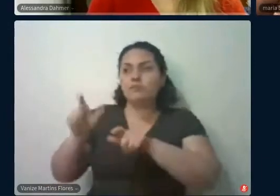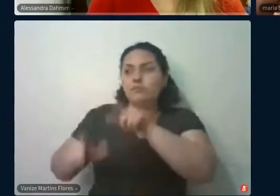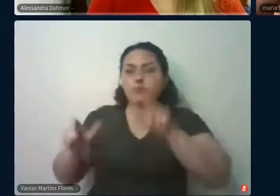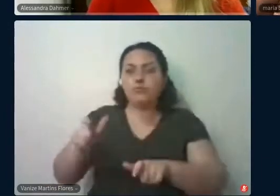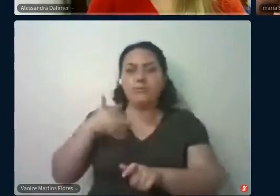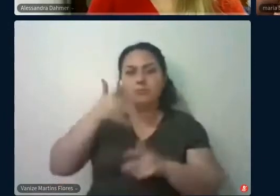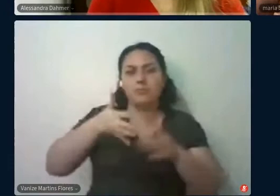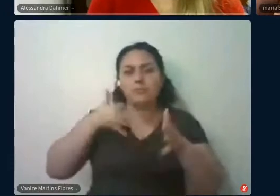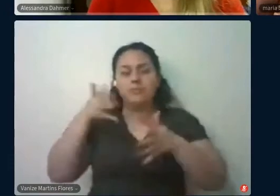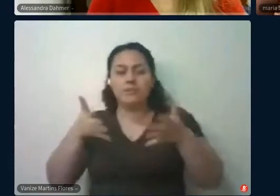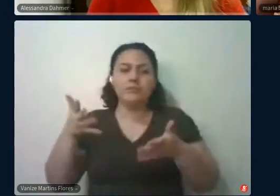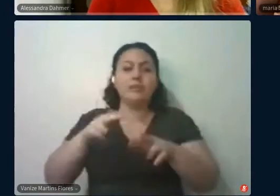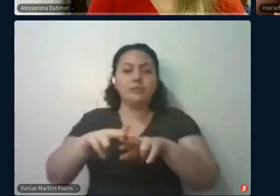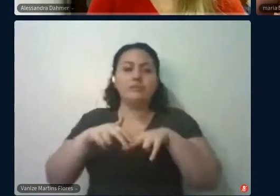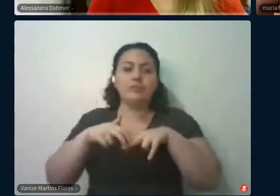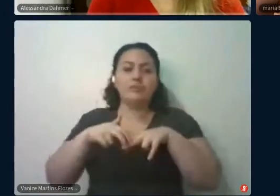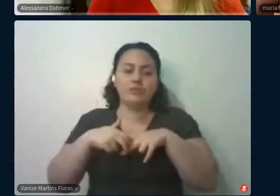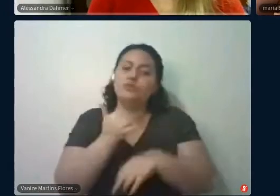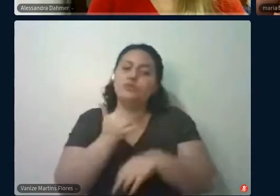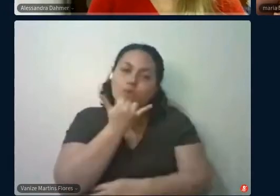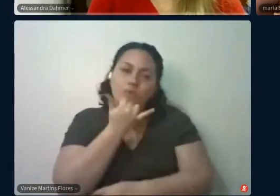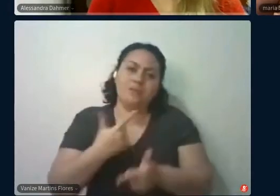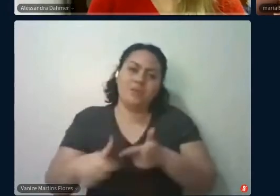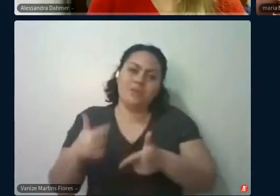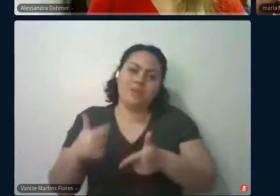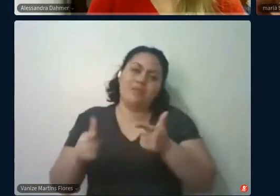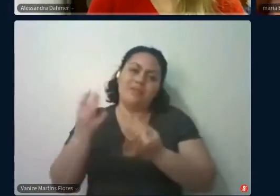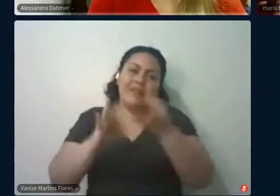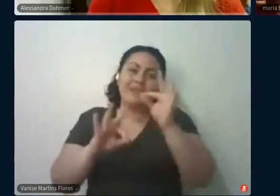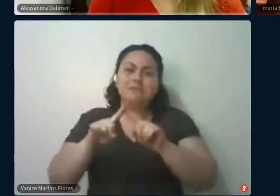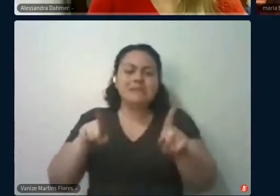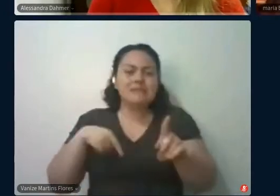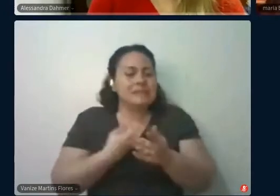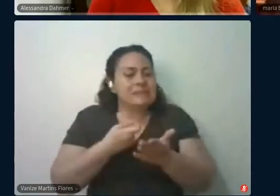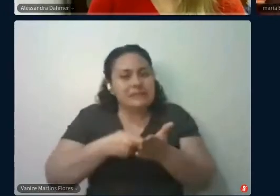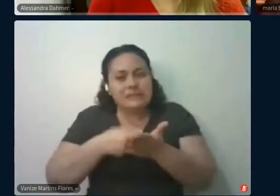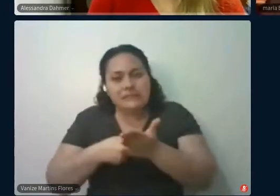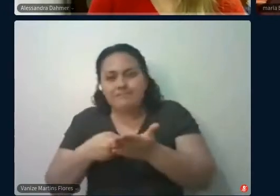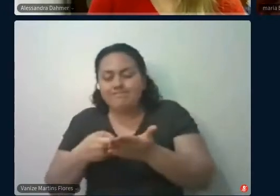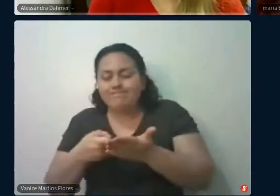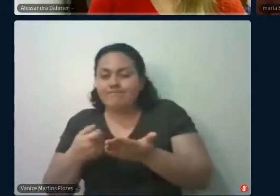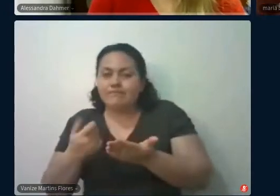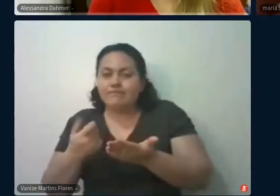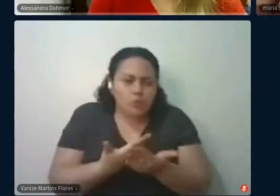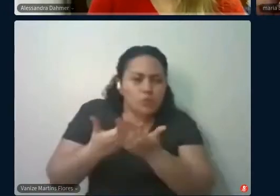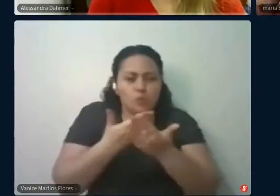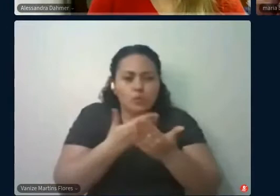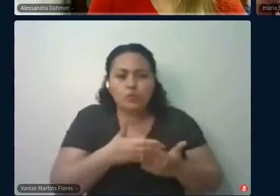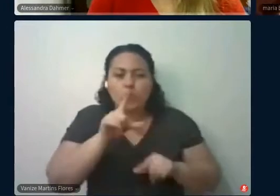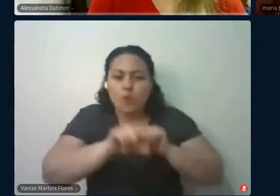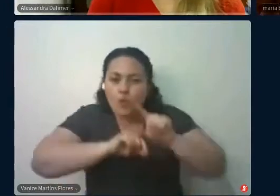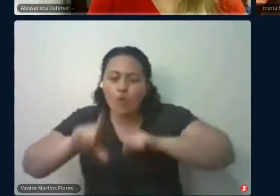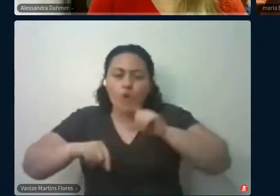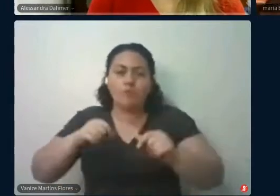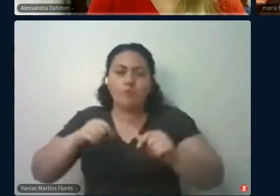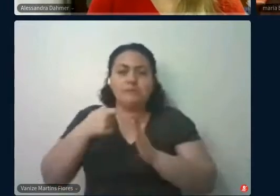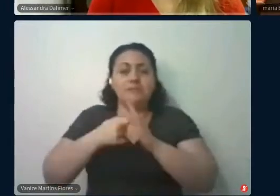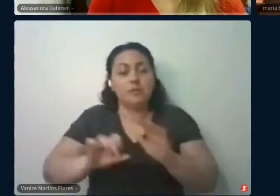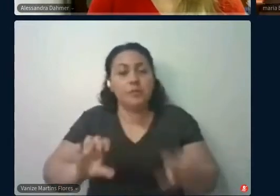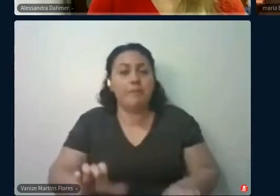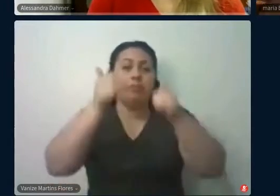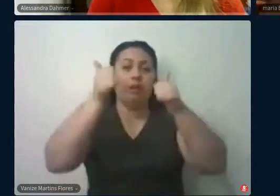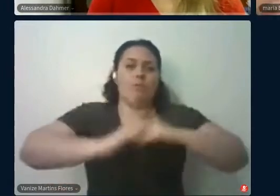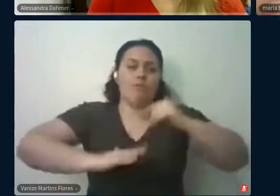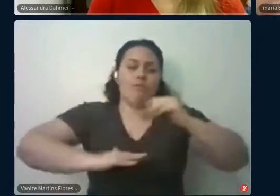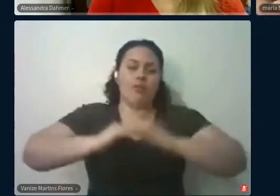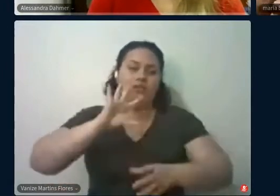pelos problemas técnicos, mas a gente vem estudando várias alternativas para as ações que a gente vem empreendendo na UFSPA. Então, voltando ao